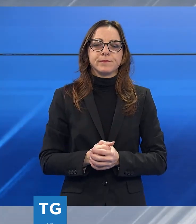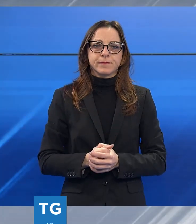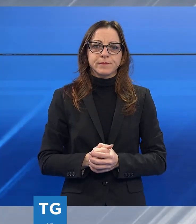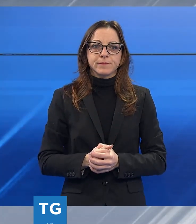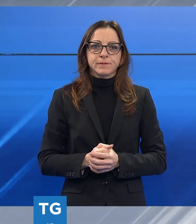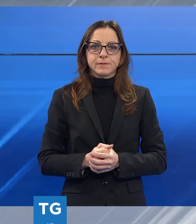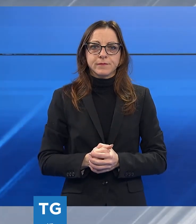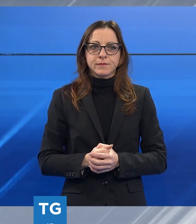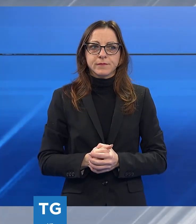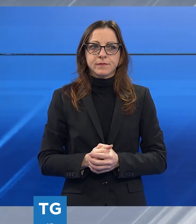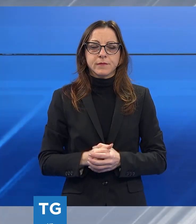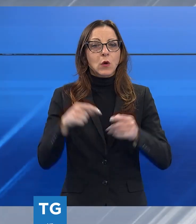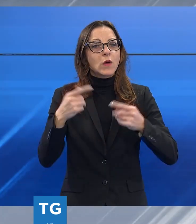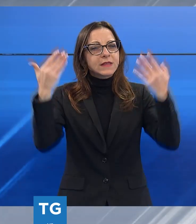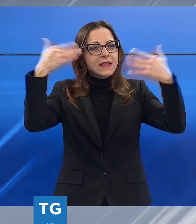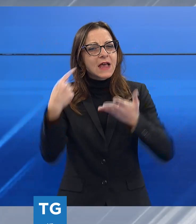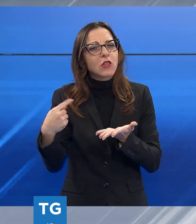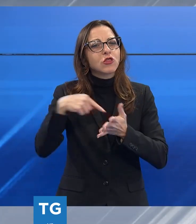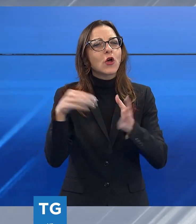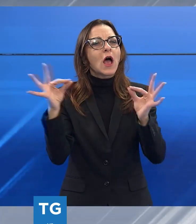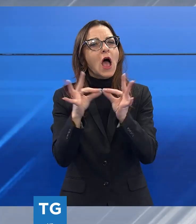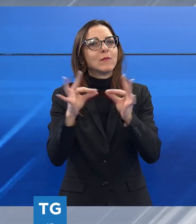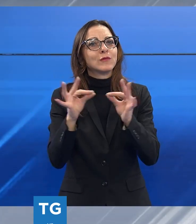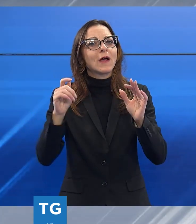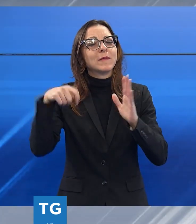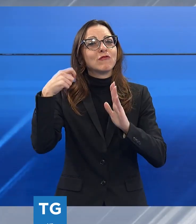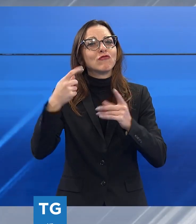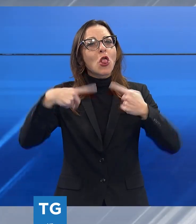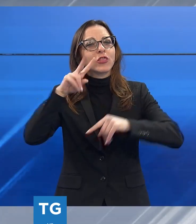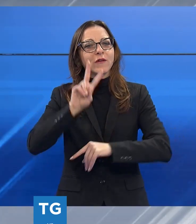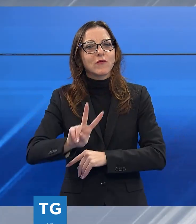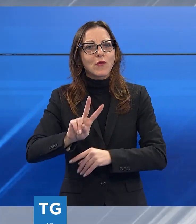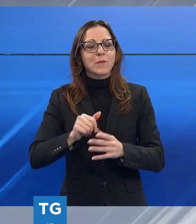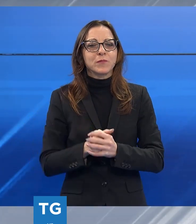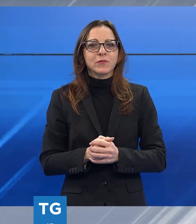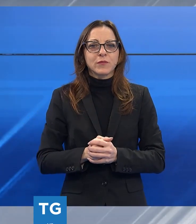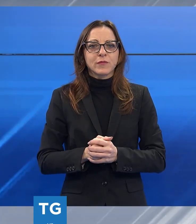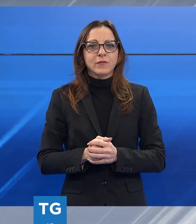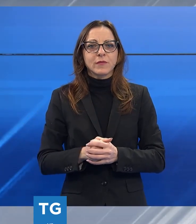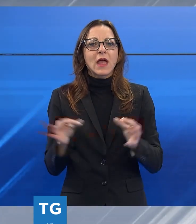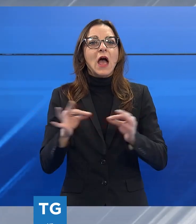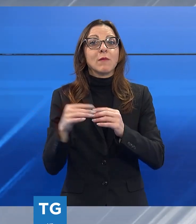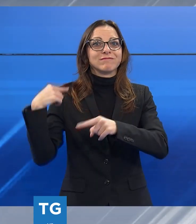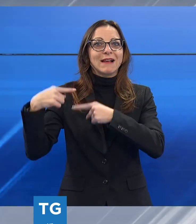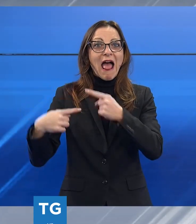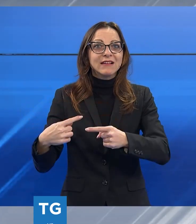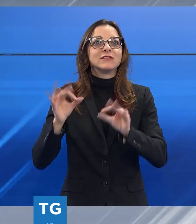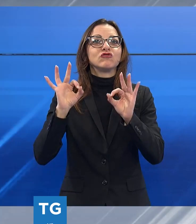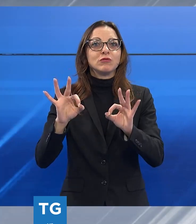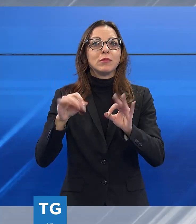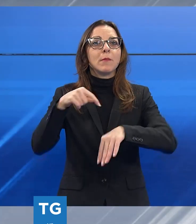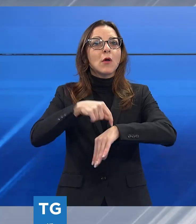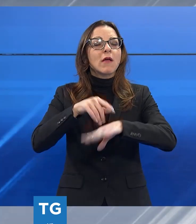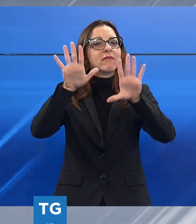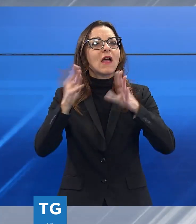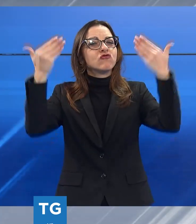servizio. Questa sera torna l'appuntamento con il cinema su Noi TV. Per il ciclo I Classici va in onda alle 22